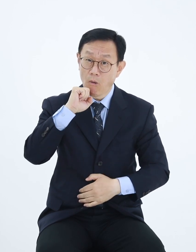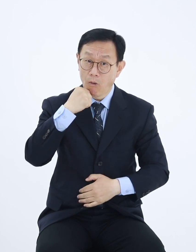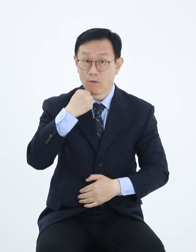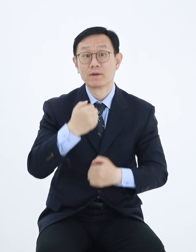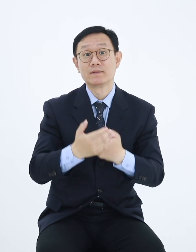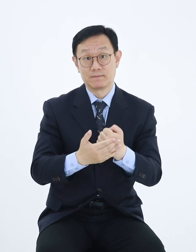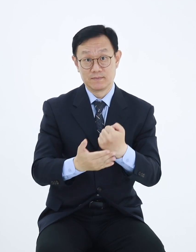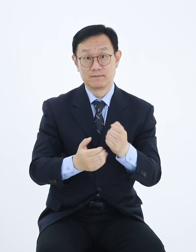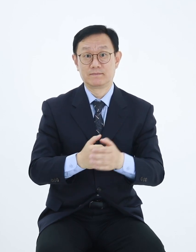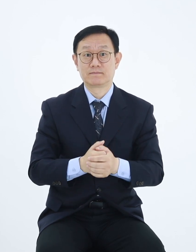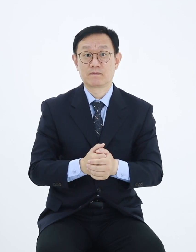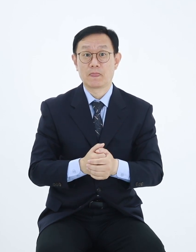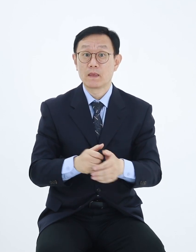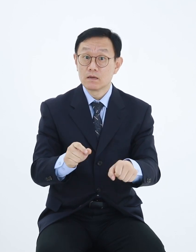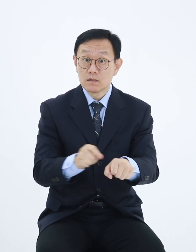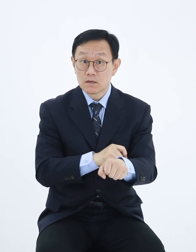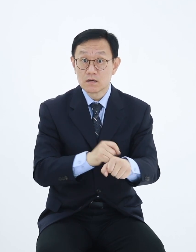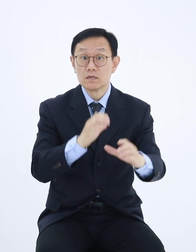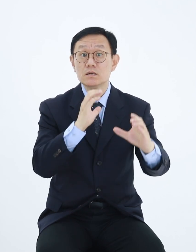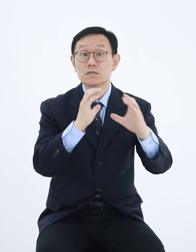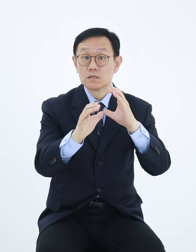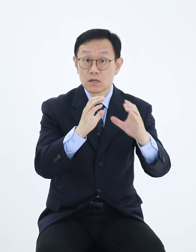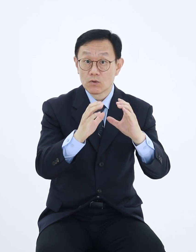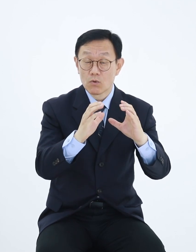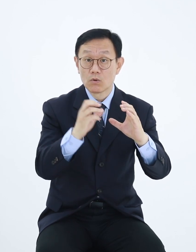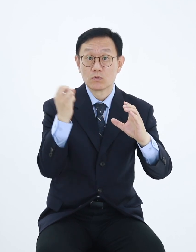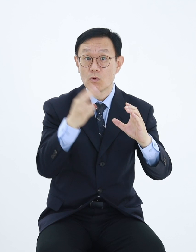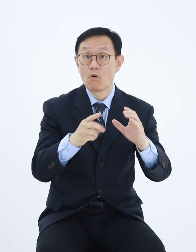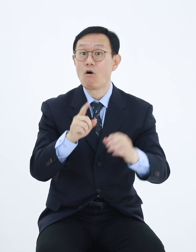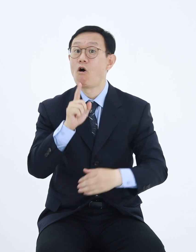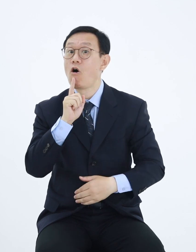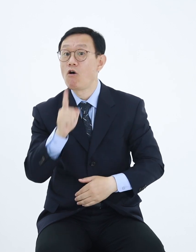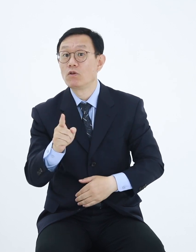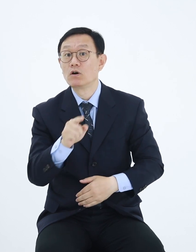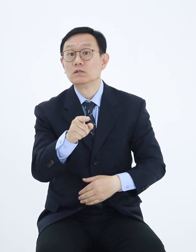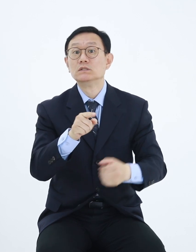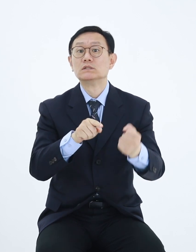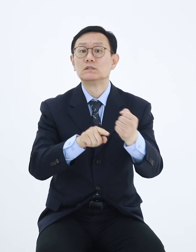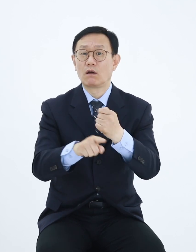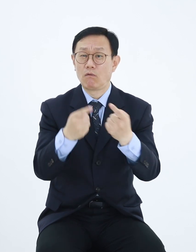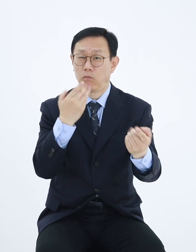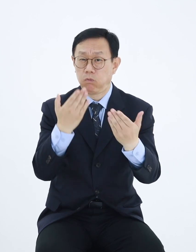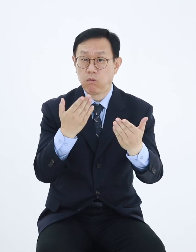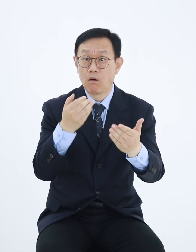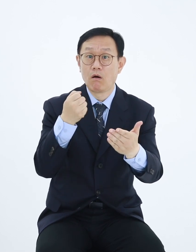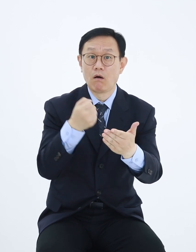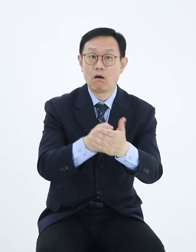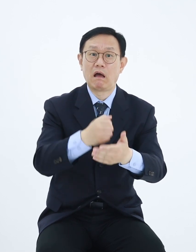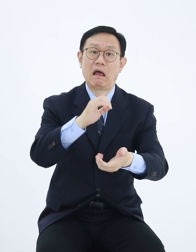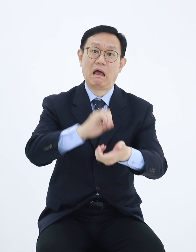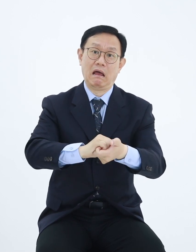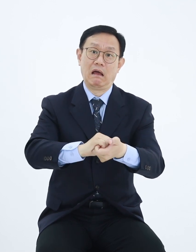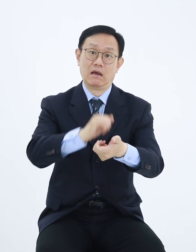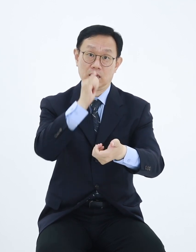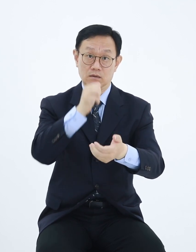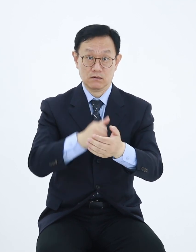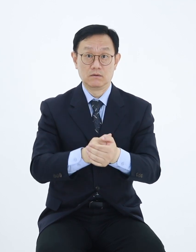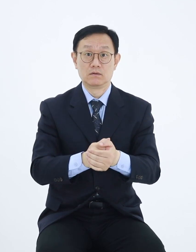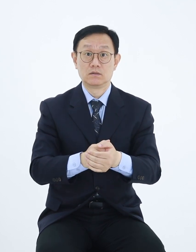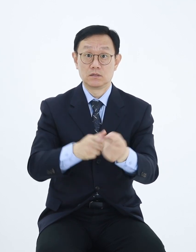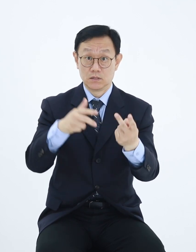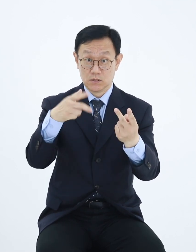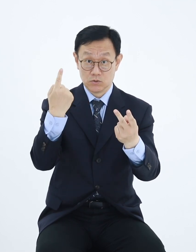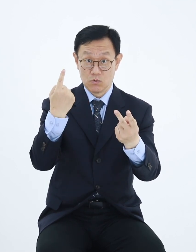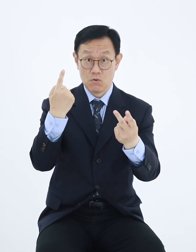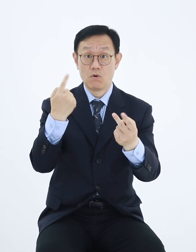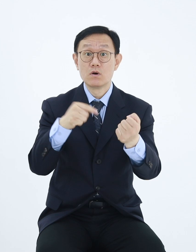때문입니다. 특히 의사소통과 언어는 그 뜻을 정확히 규정하는 데 한계가 있습니다.